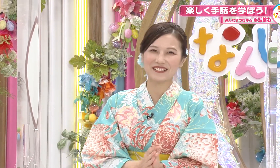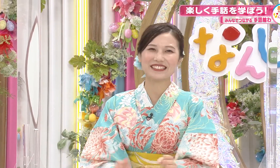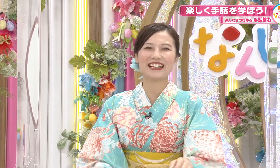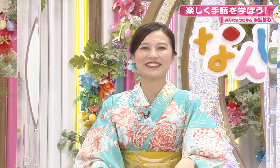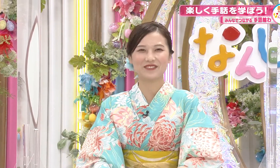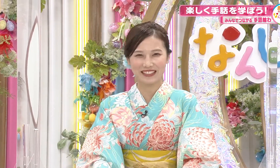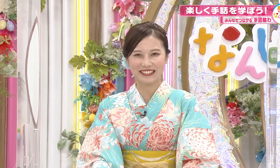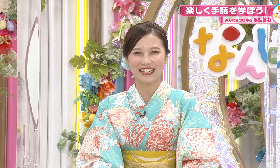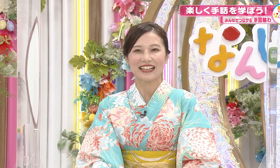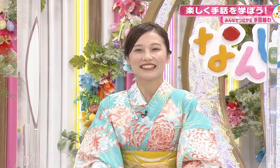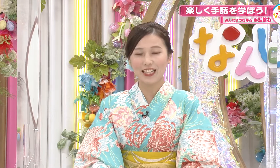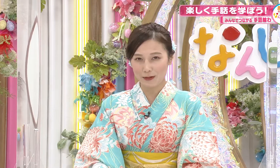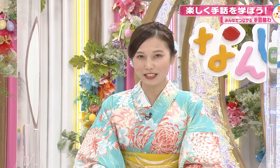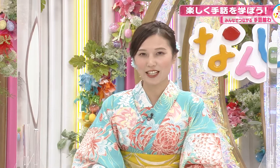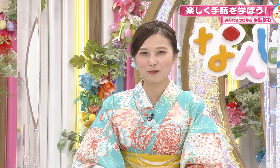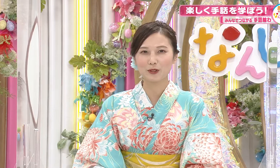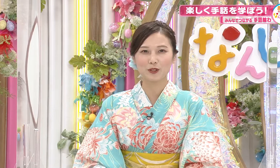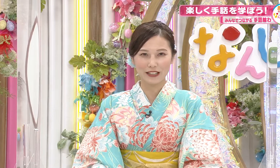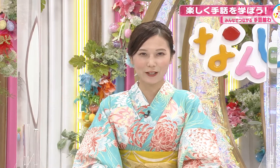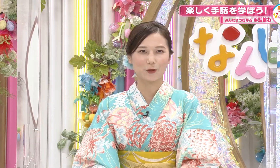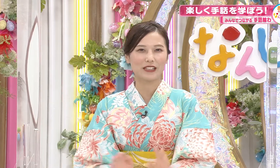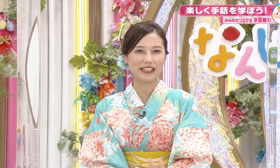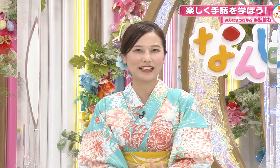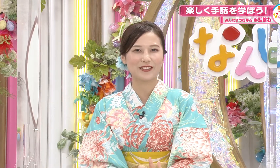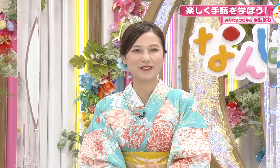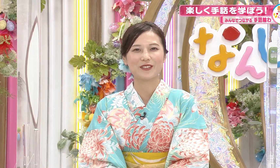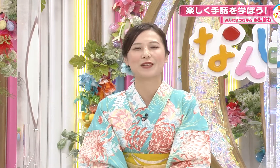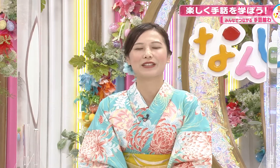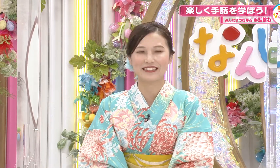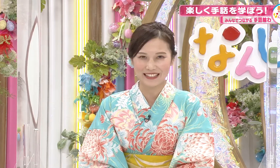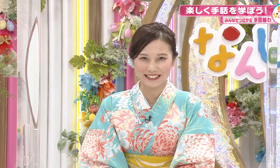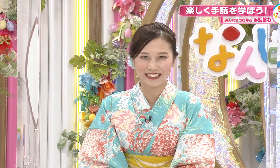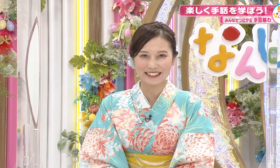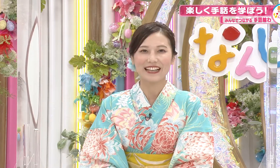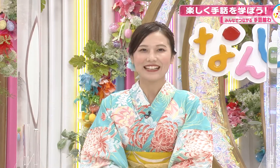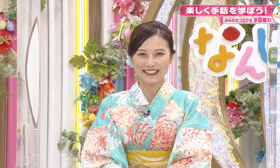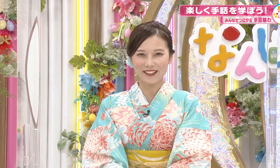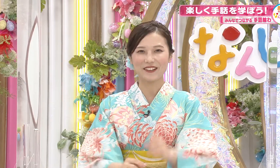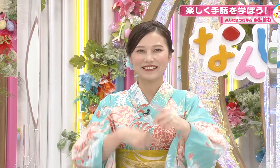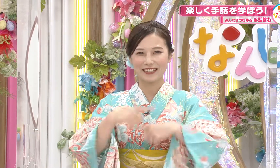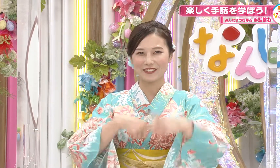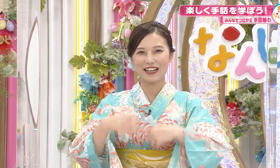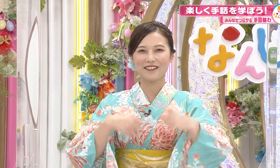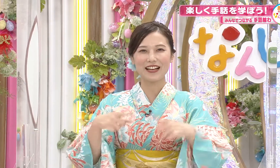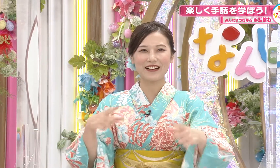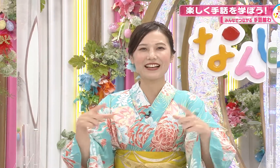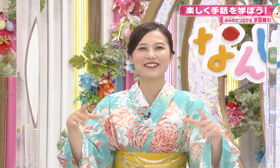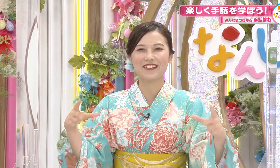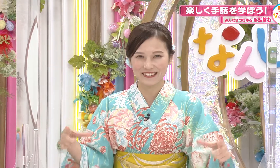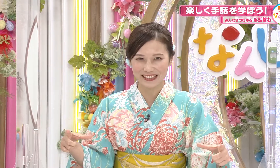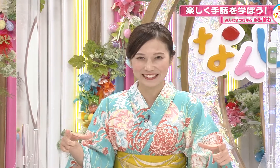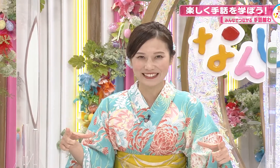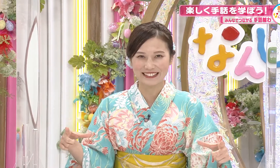伝えしました。ぜひ皆さんも手話でコミュニケーションを取ってみてください。以上、手話ワーワーのコーナーでした。